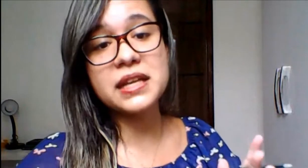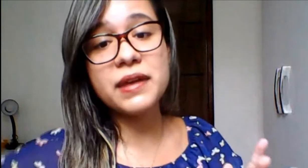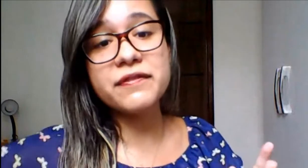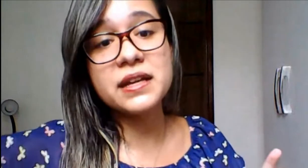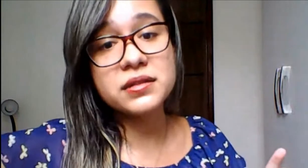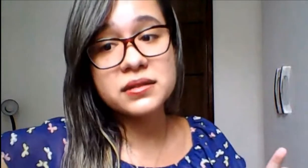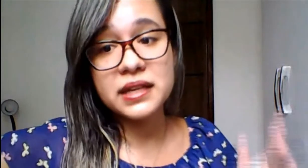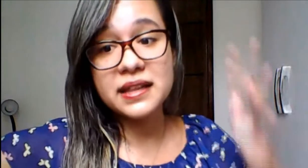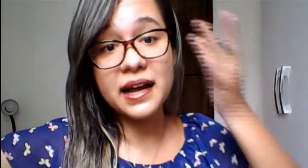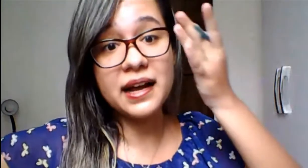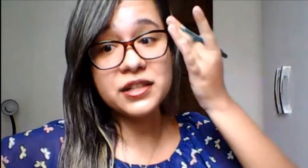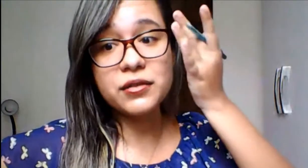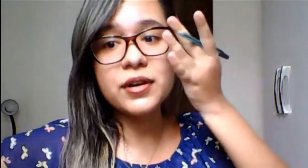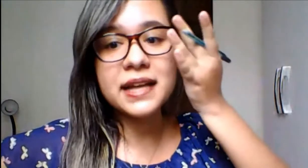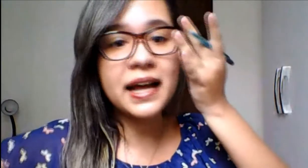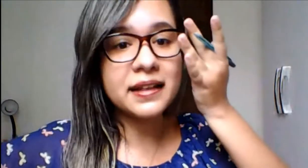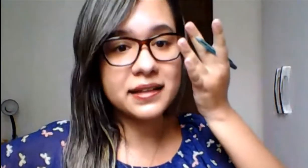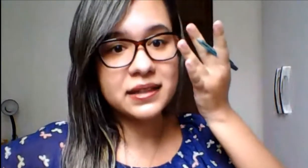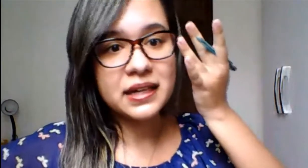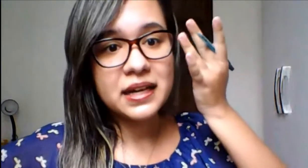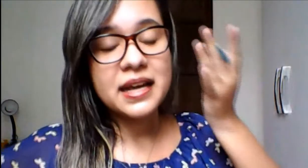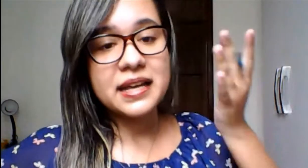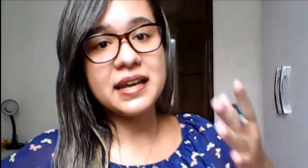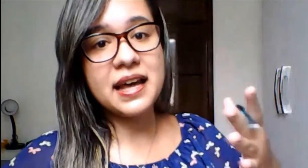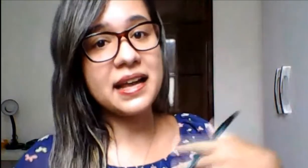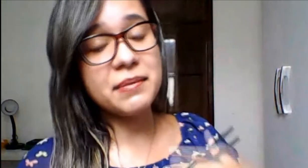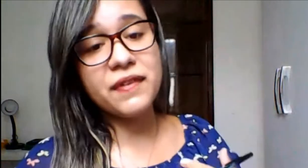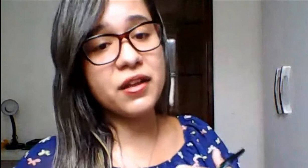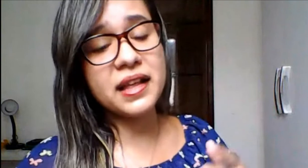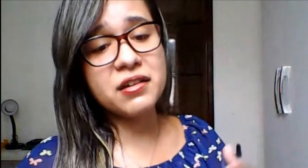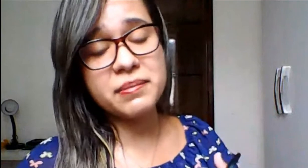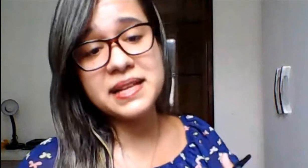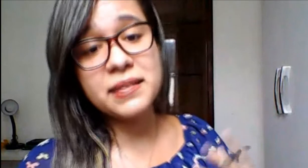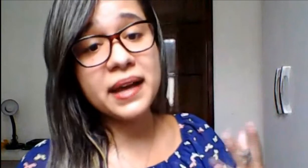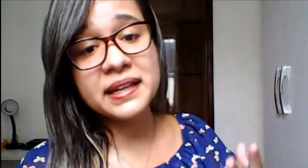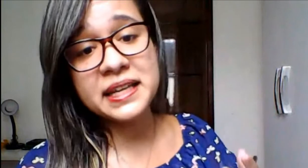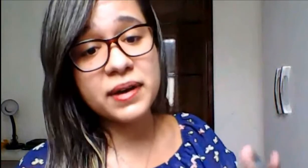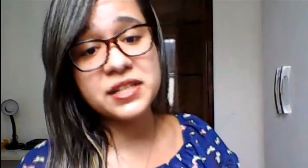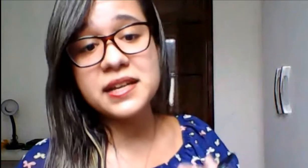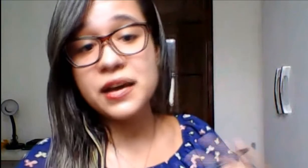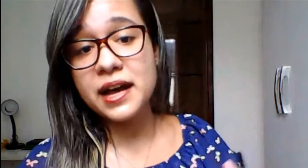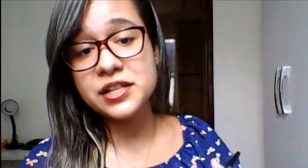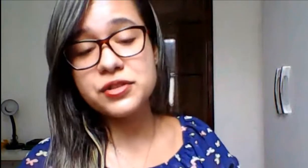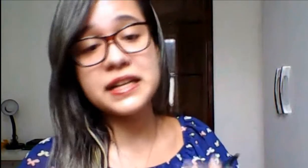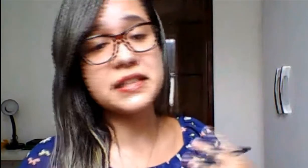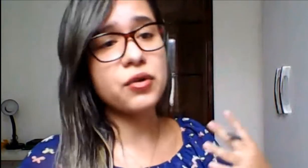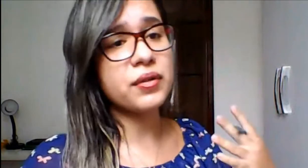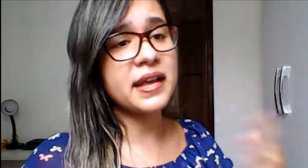é vírus e tá achando coisa errada. E aí ela me falou, não, mas é uma língua, a gente utiliza do